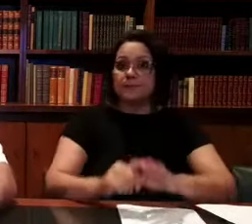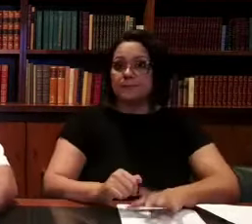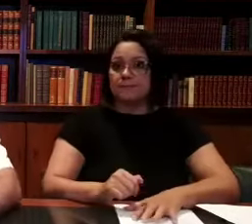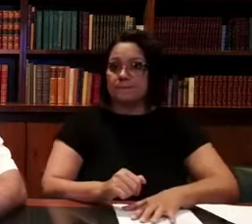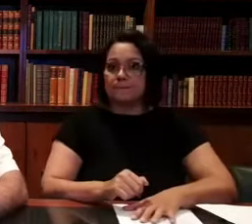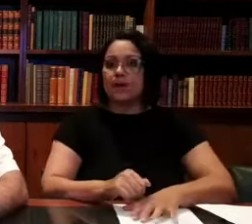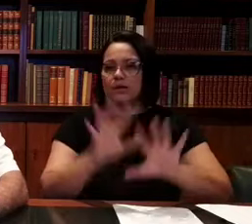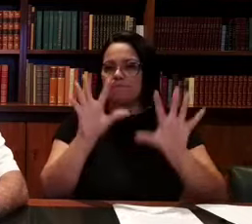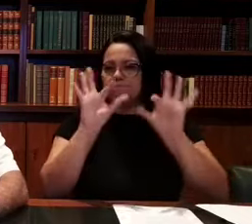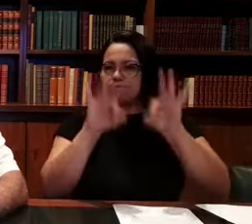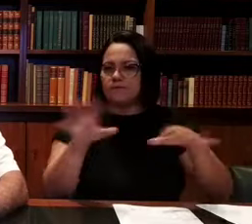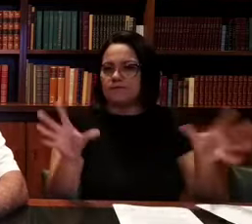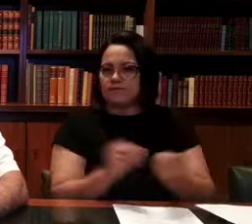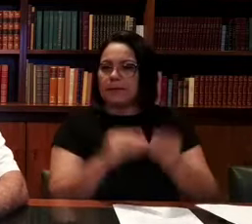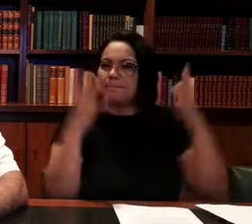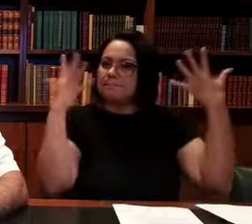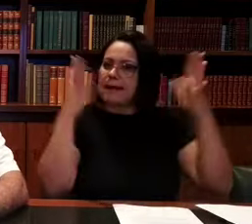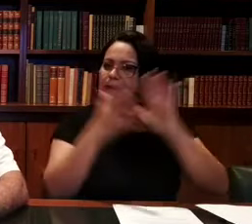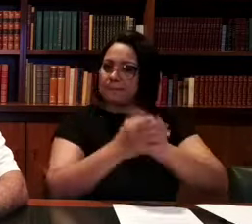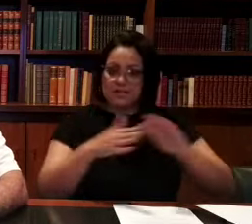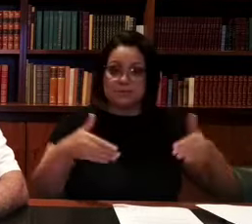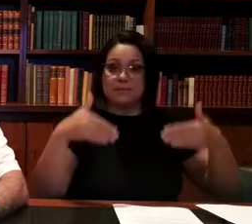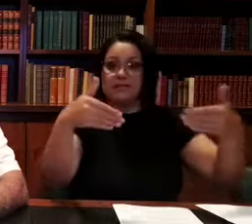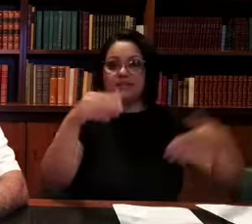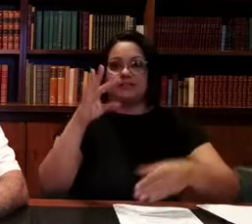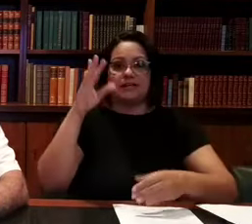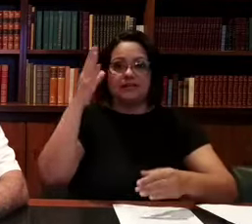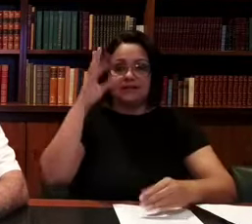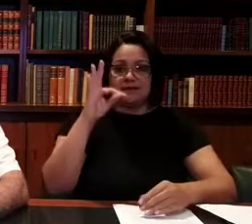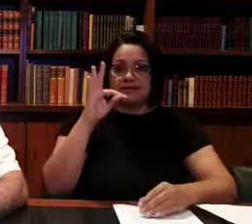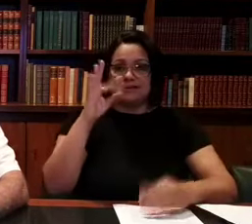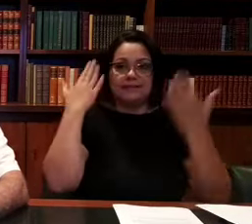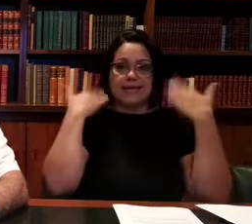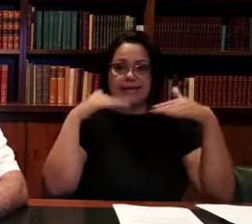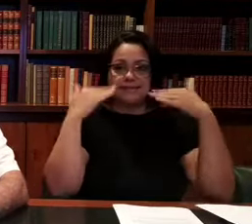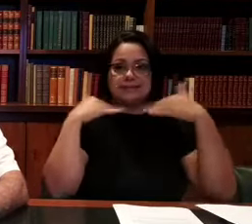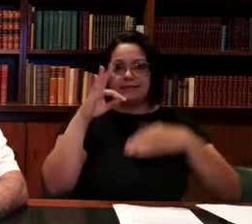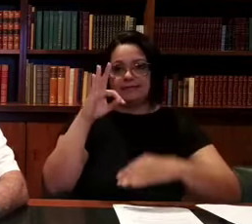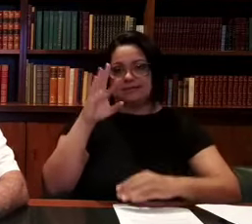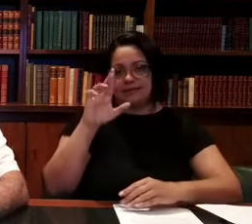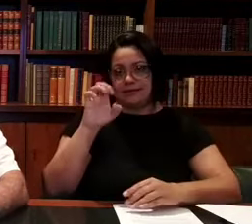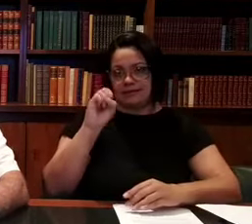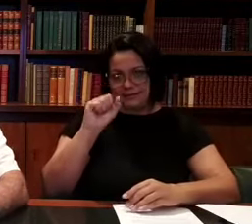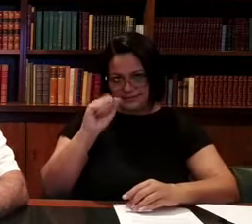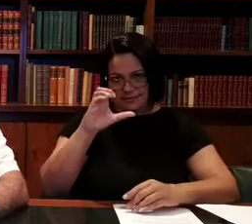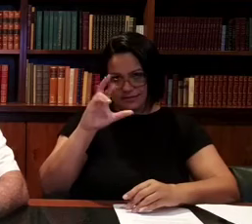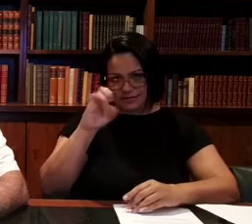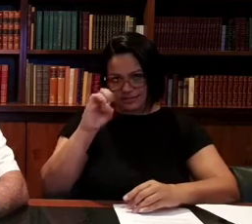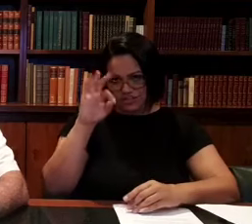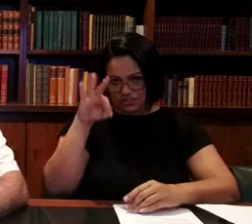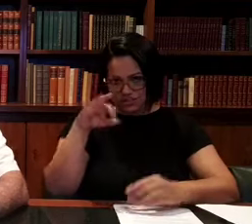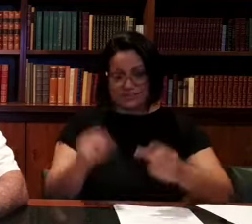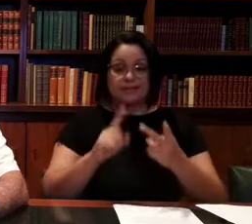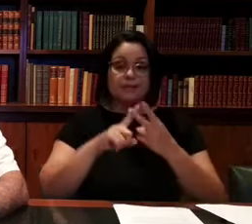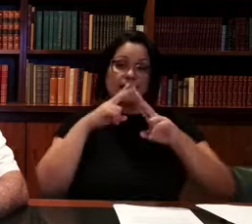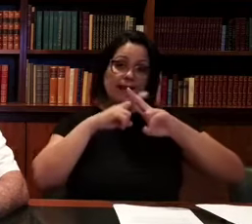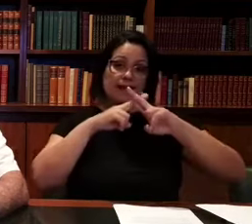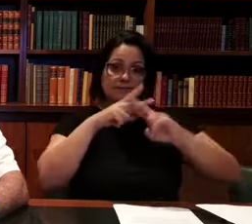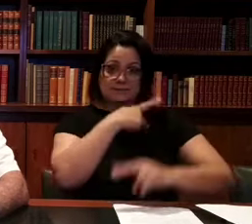terminando aqui fala deles Aqui é Avenida Tereza Cristina e juntamente com a nossa Pedro Pedro que manda Caixa